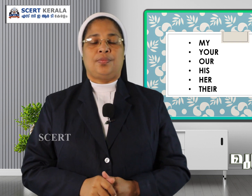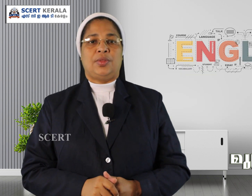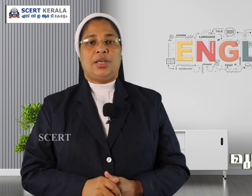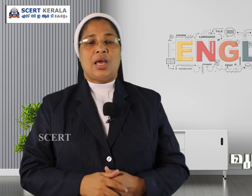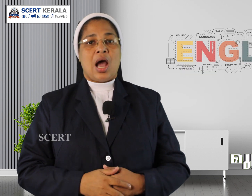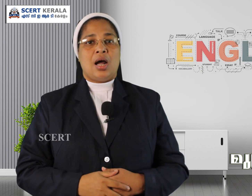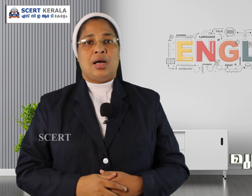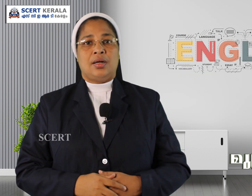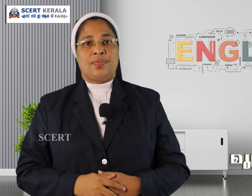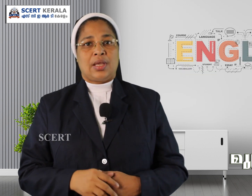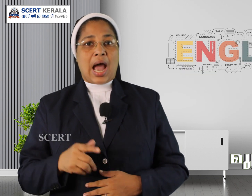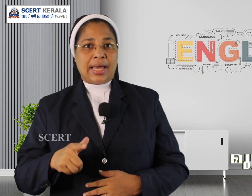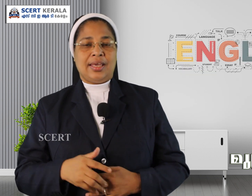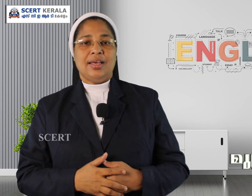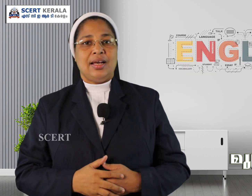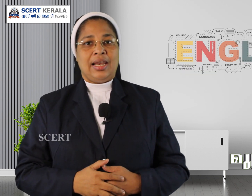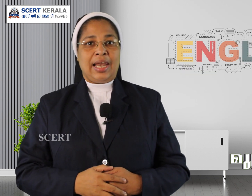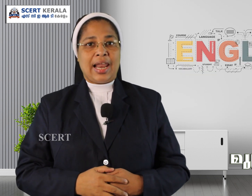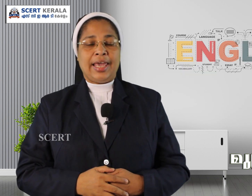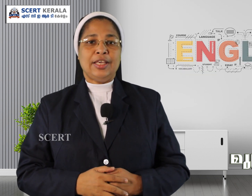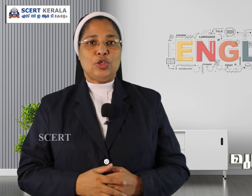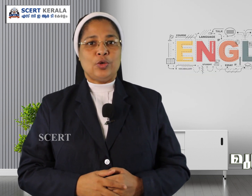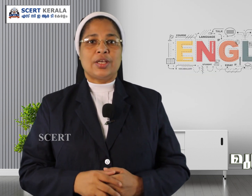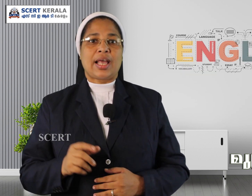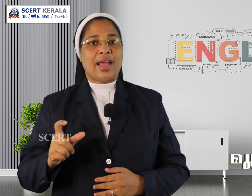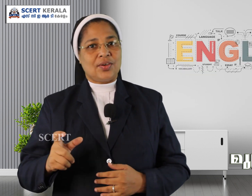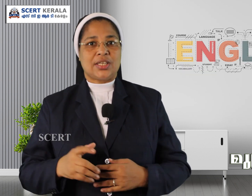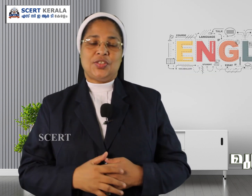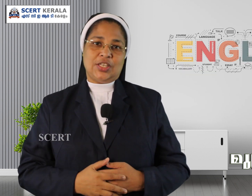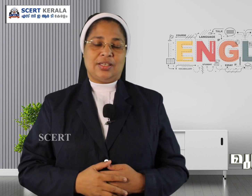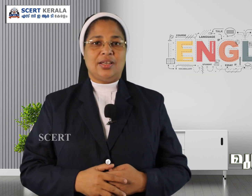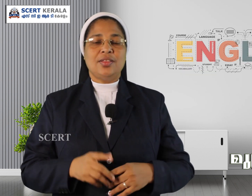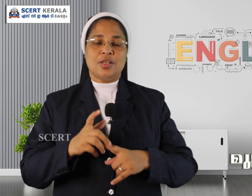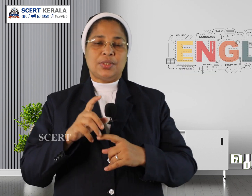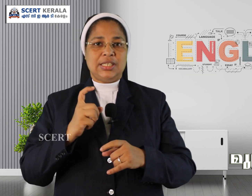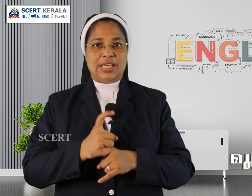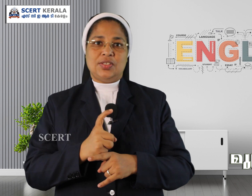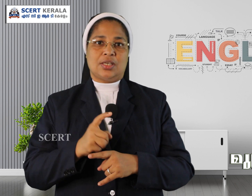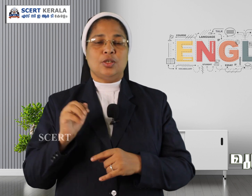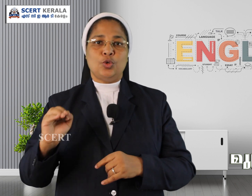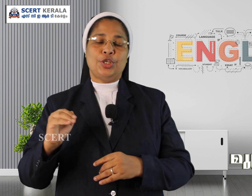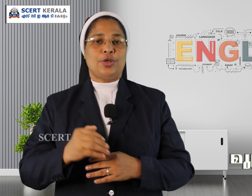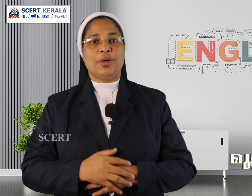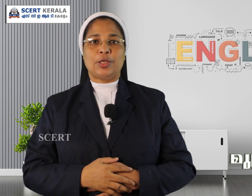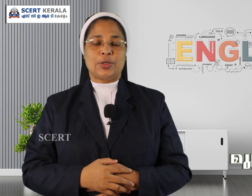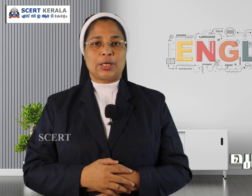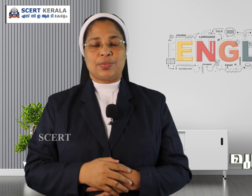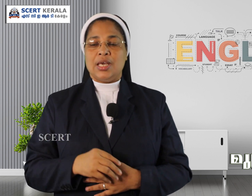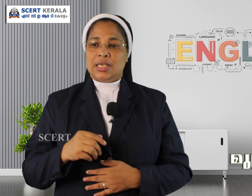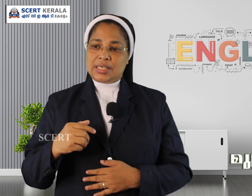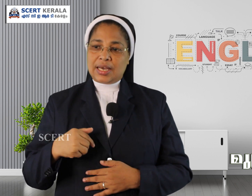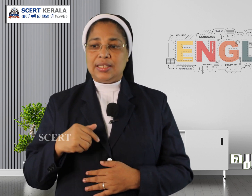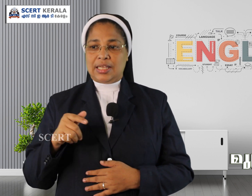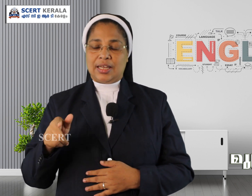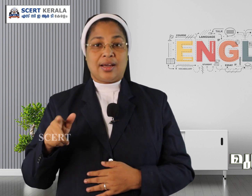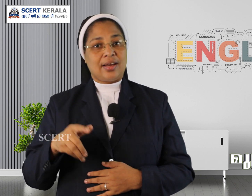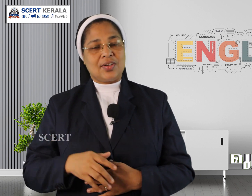ദെൻ ഐ ലൈക്ക് യുവർ ഹാൻഡ് റൈറ്റിംഗ് എന്ന് നമുക്ക് ടീച്ചർ കുട്ടിയോട് പറഞ്ഞു കൊടുക്കണം. ഞാൻ നിൻ്റെ ഹാൻഡ്